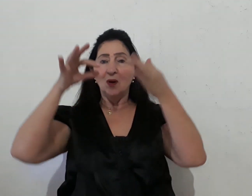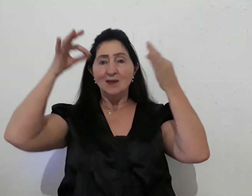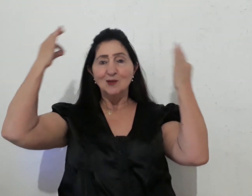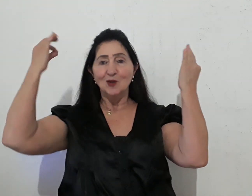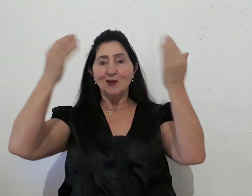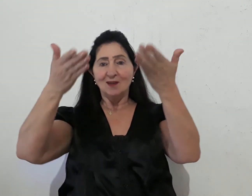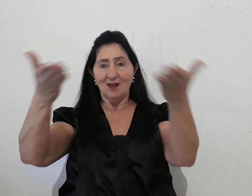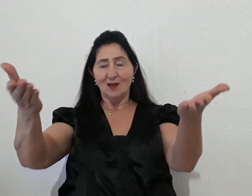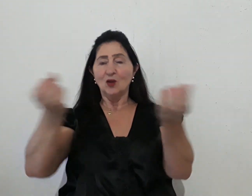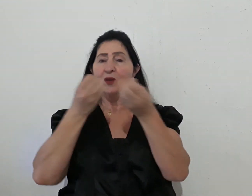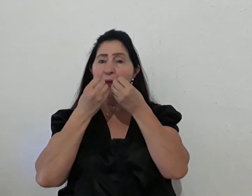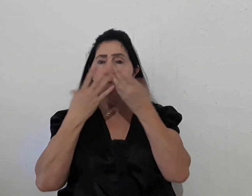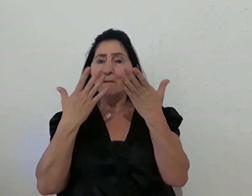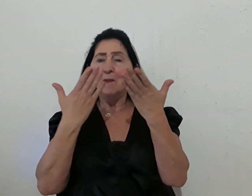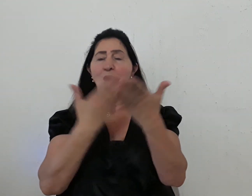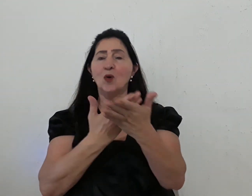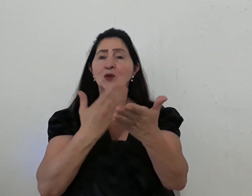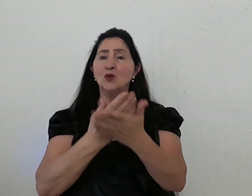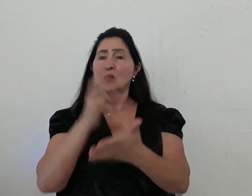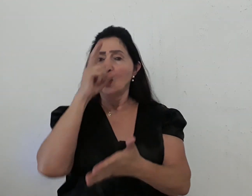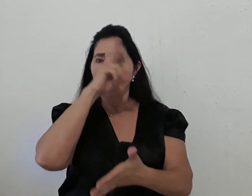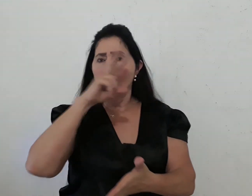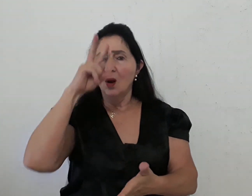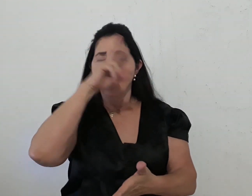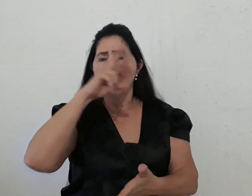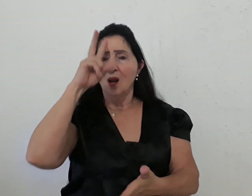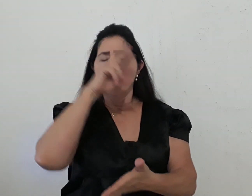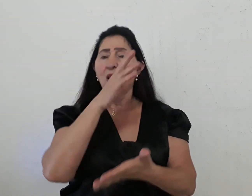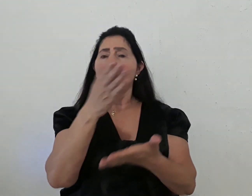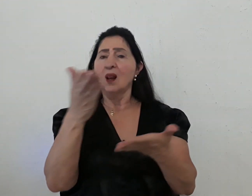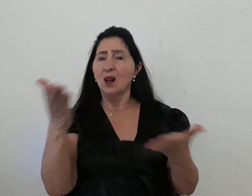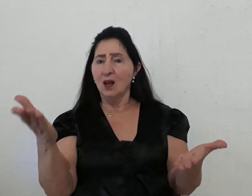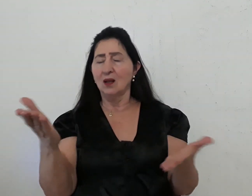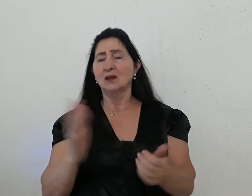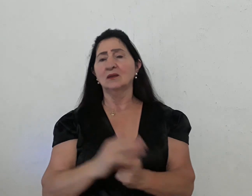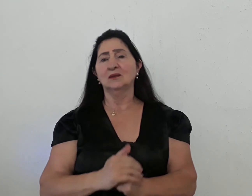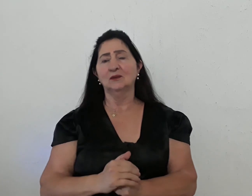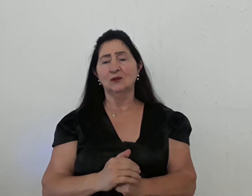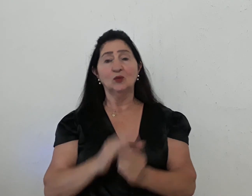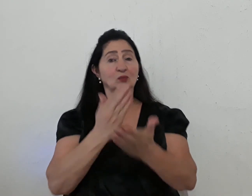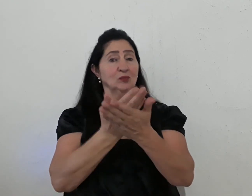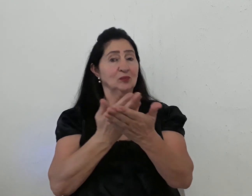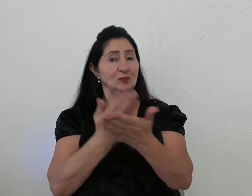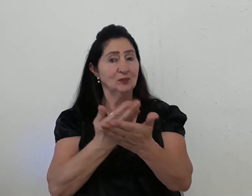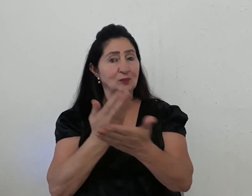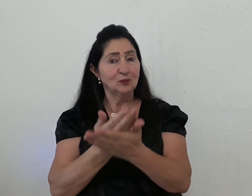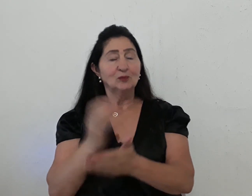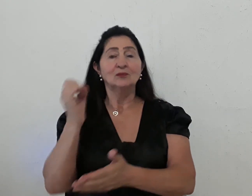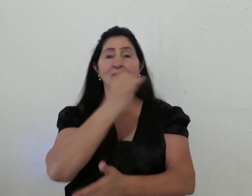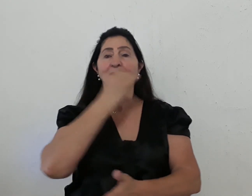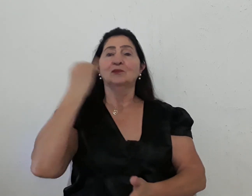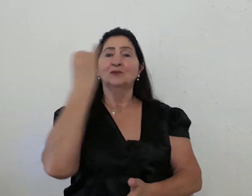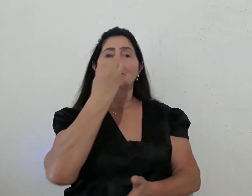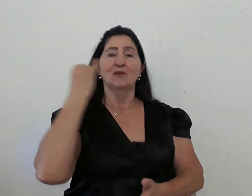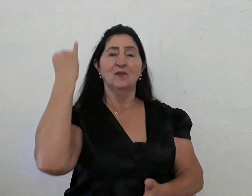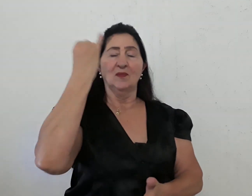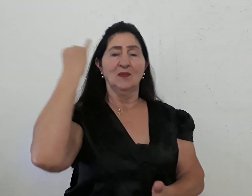bons estudos. E lembre-se que o estudo ele é muito importante e deve ser